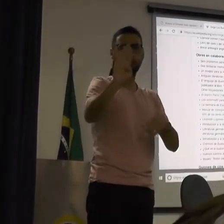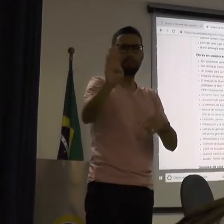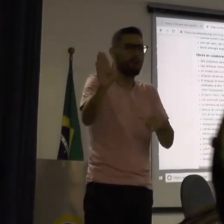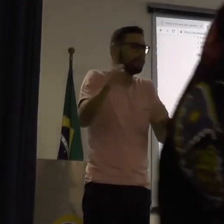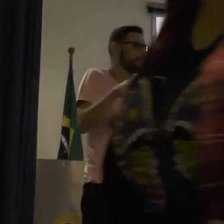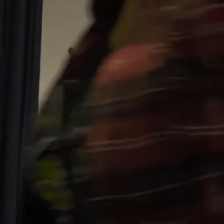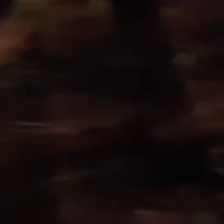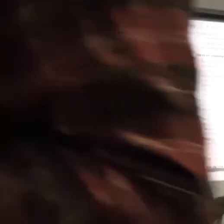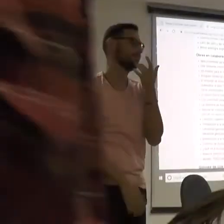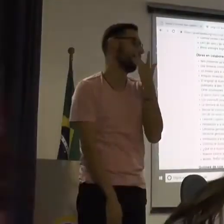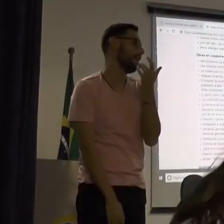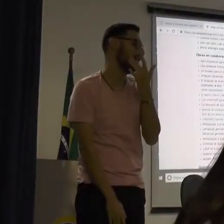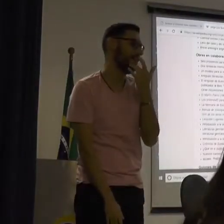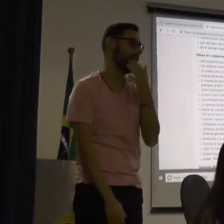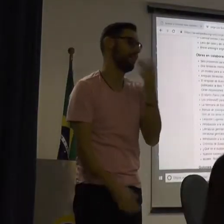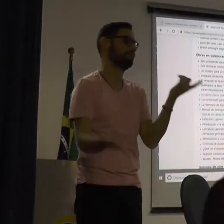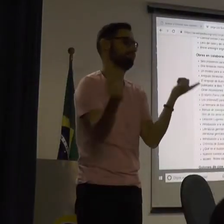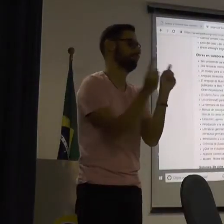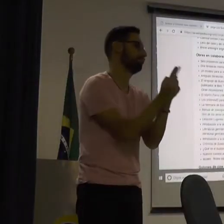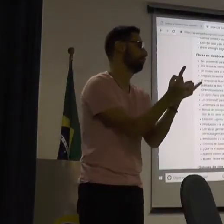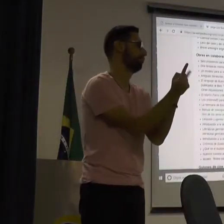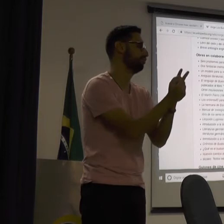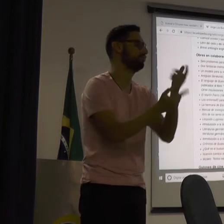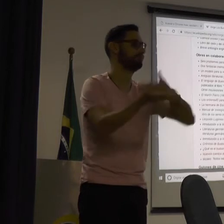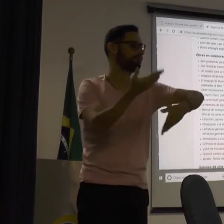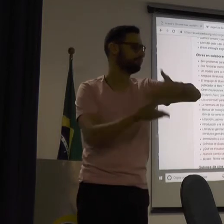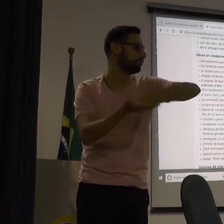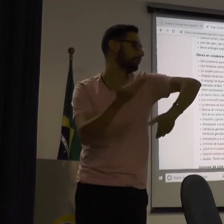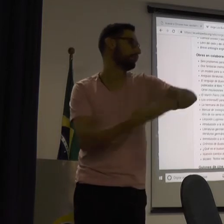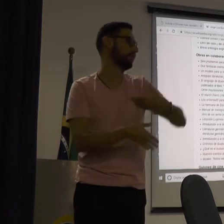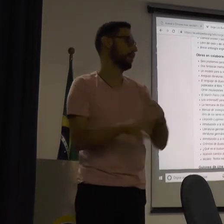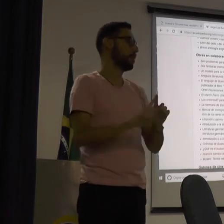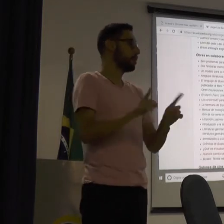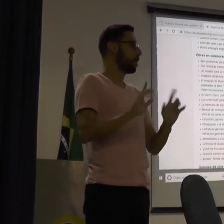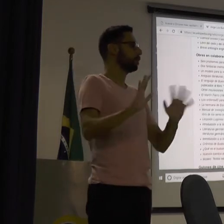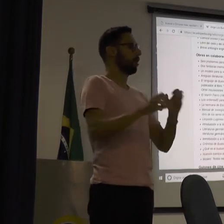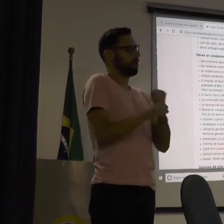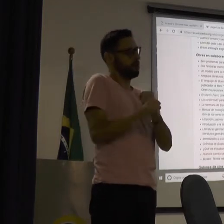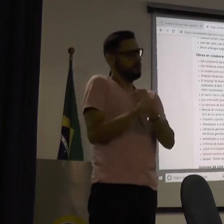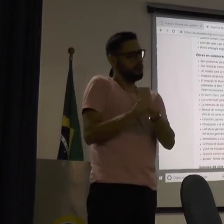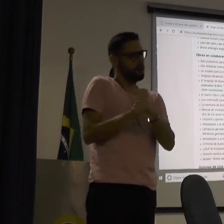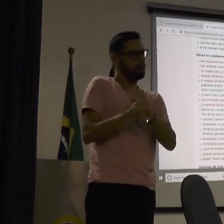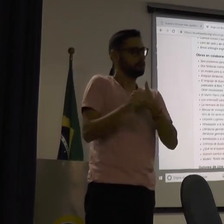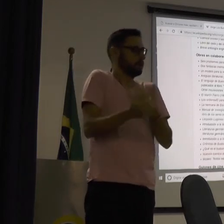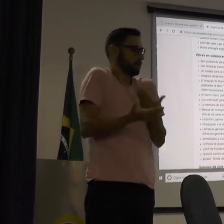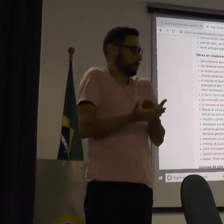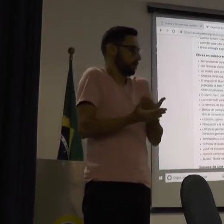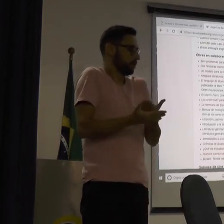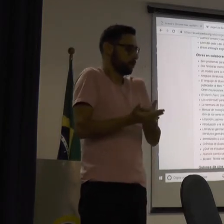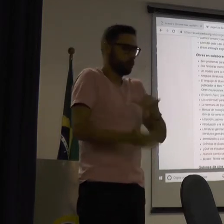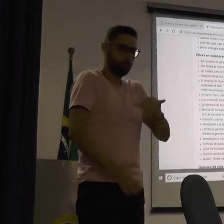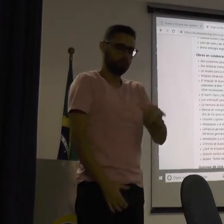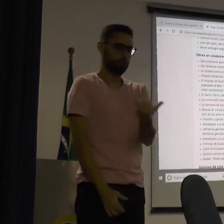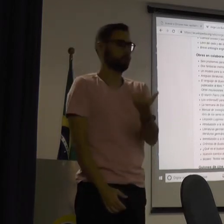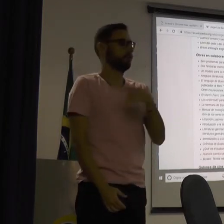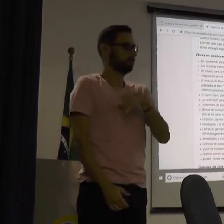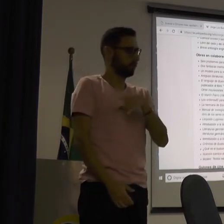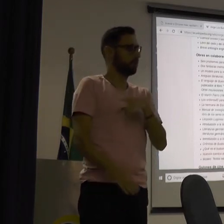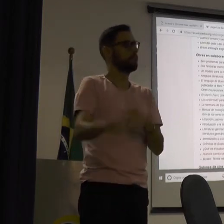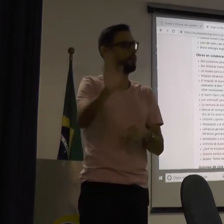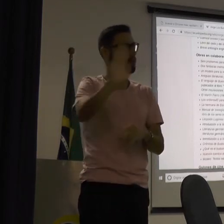né? Aqui, como eu falei para vocês, eu dei durante muitos anos, qualquer matéria que eu dava, eu me enfiava o Borges,